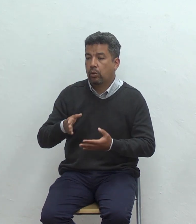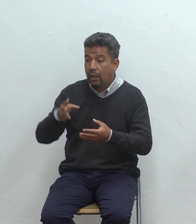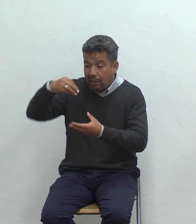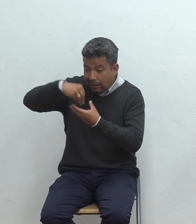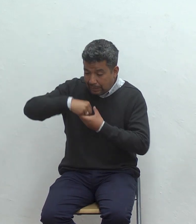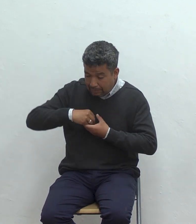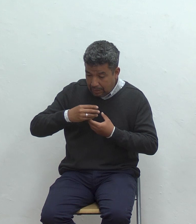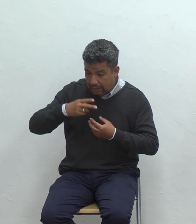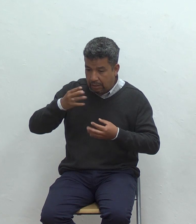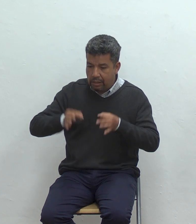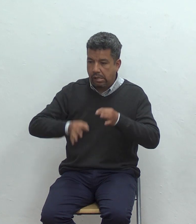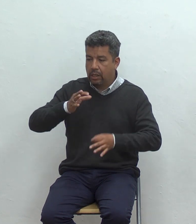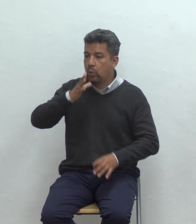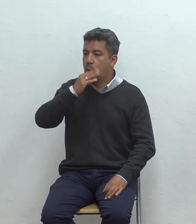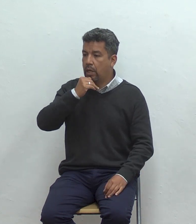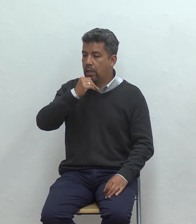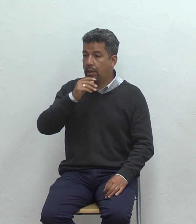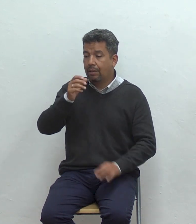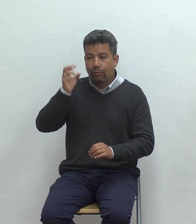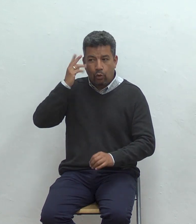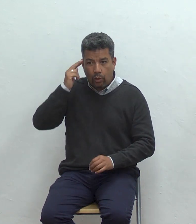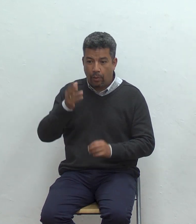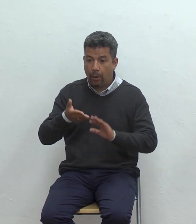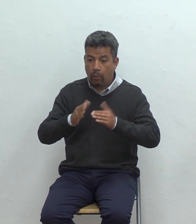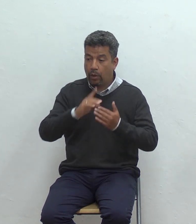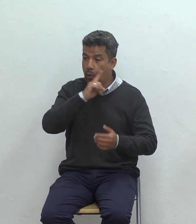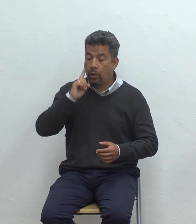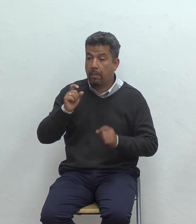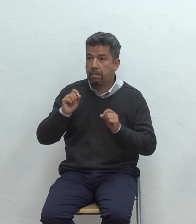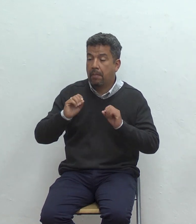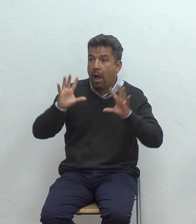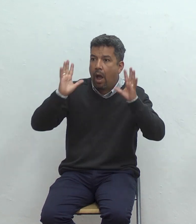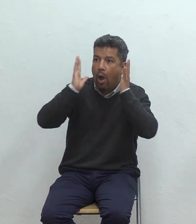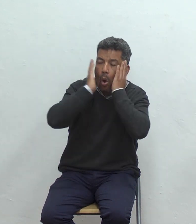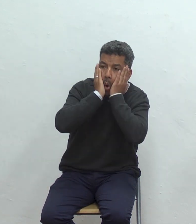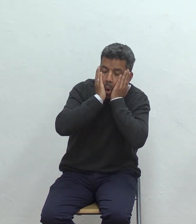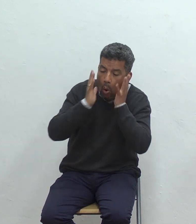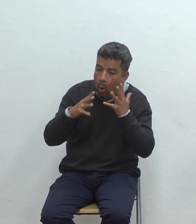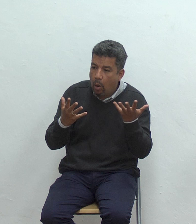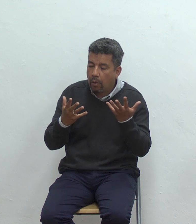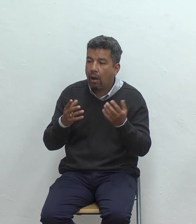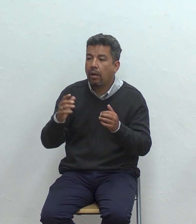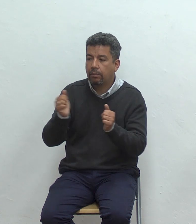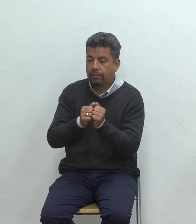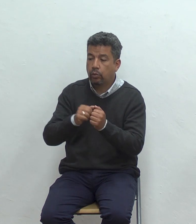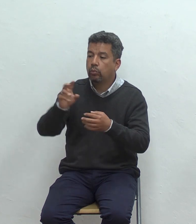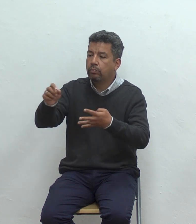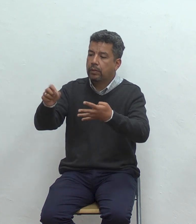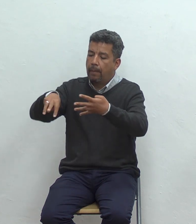él injusticia. Claro, los judíos se maravillaban. ¿Por qué se maravillaban? Mire un momento conmigo